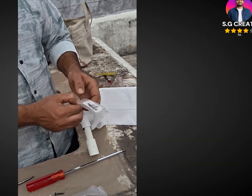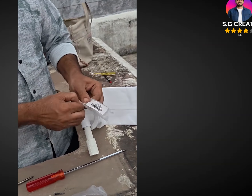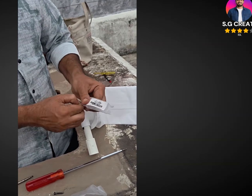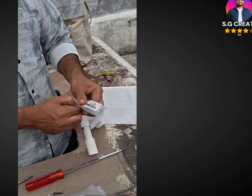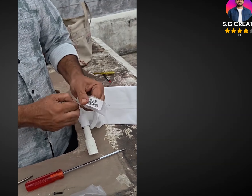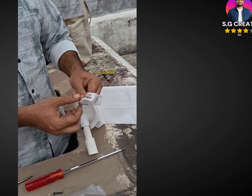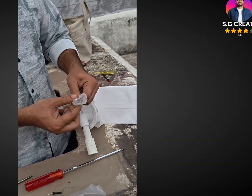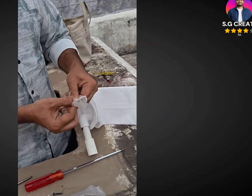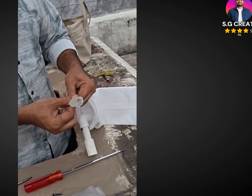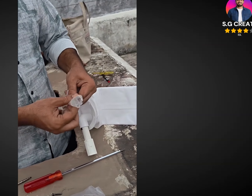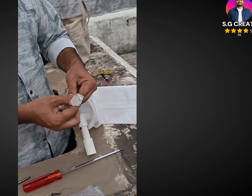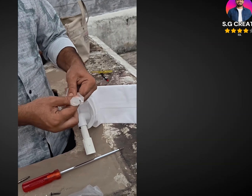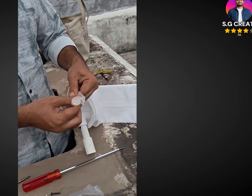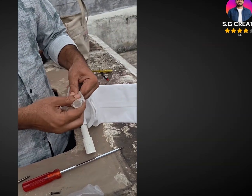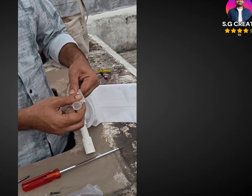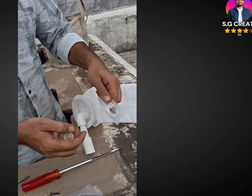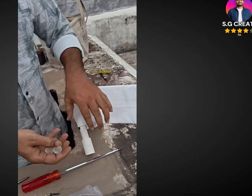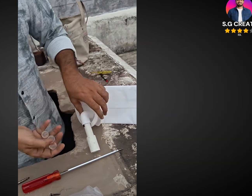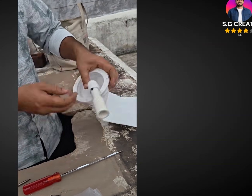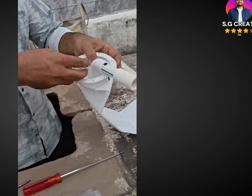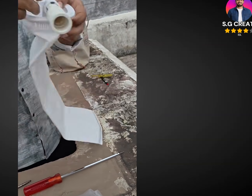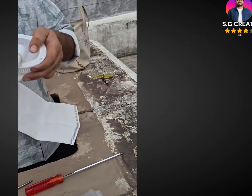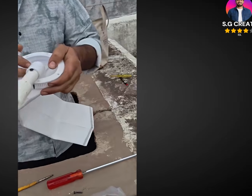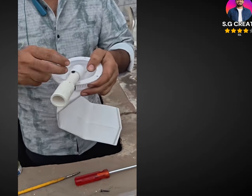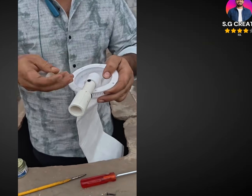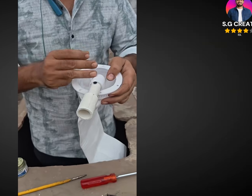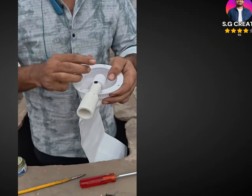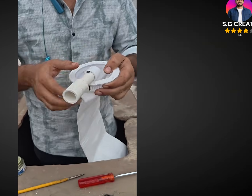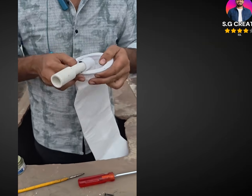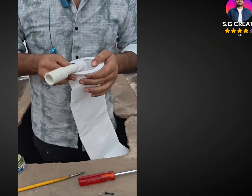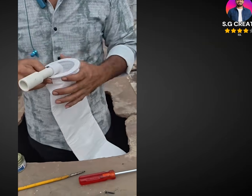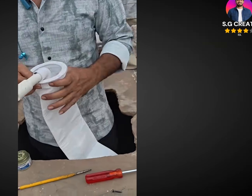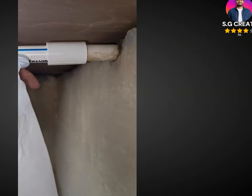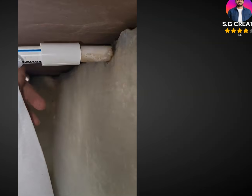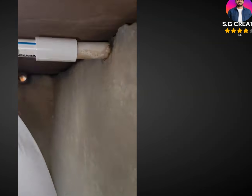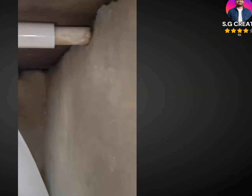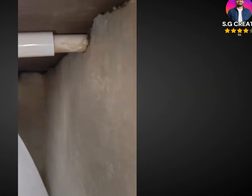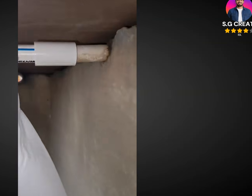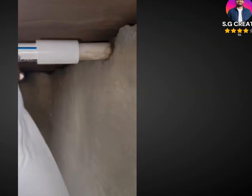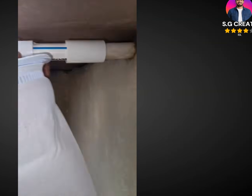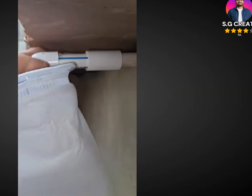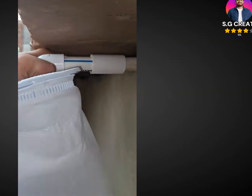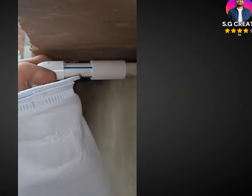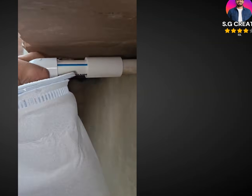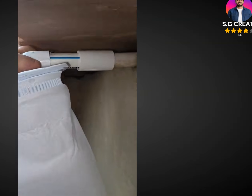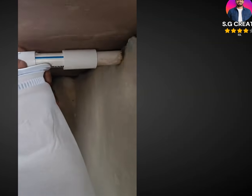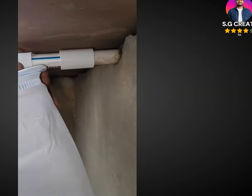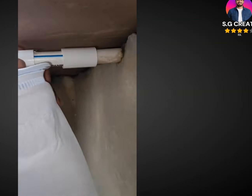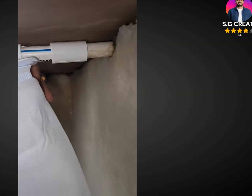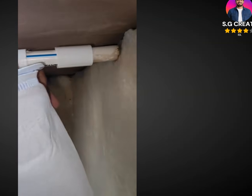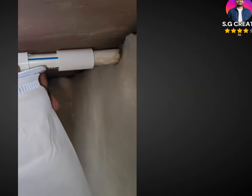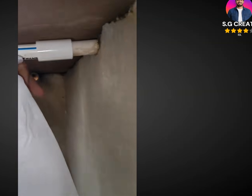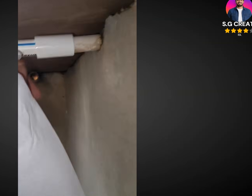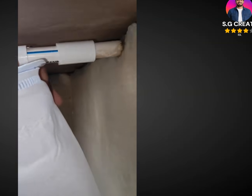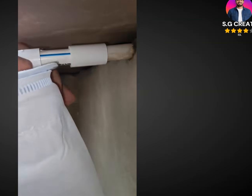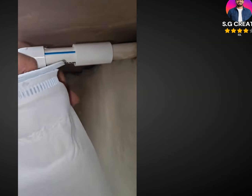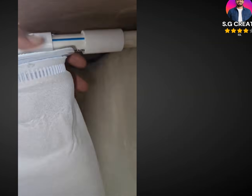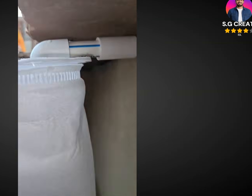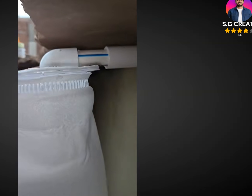है। captured the इससे primary नल जल्दी advantages जंग of नहीं खाते, utilizing बैक्टीरिया और वायरस भी 20-inch कम jumbo होता है। bag प्रॉपर filters. तरीके से These इंस्टॉलेशन units कर are दिया और भैया truly से the बोला heavy कि आप मोटर lifters of चालू कर दीजिए mechanical और